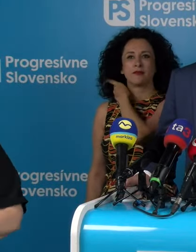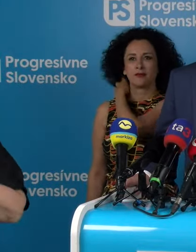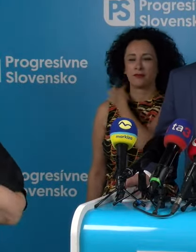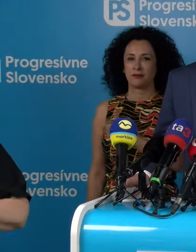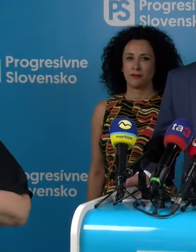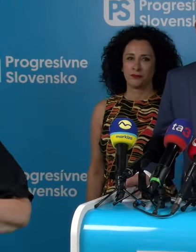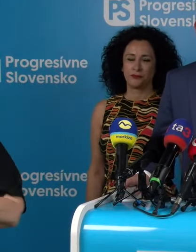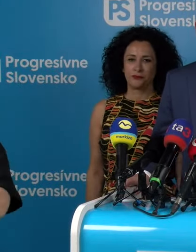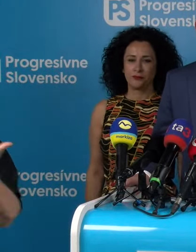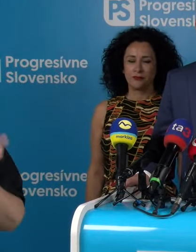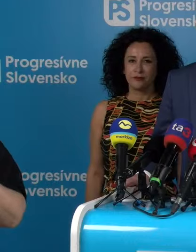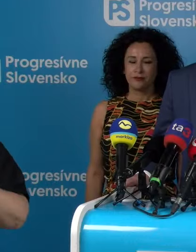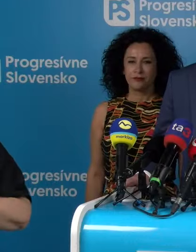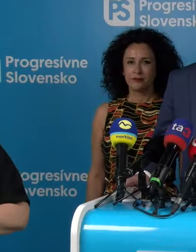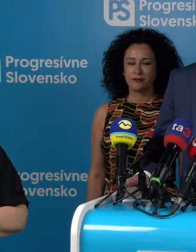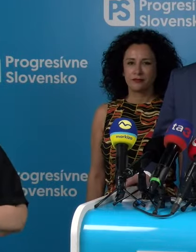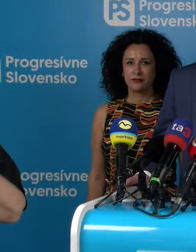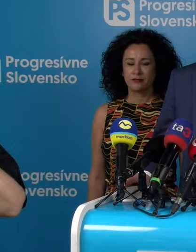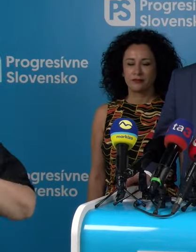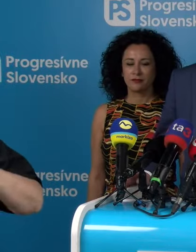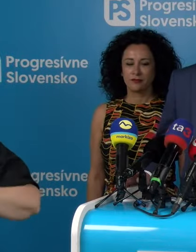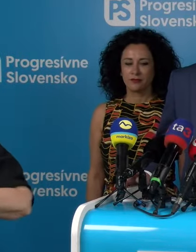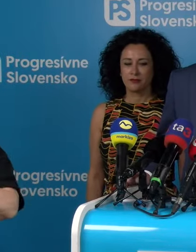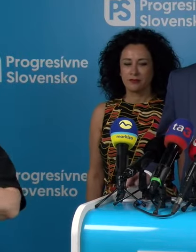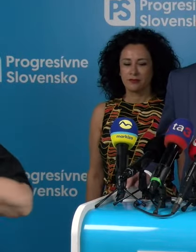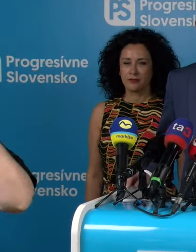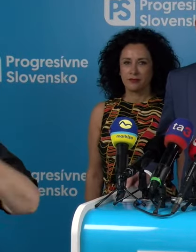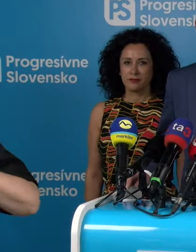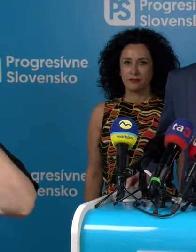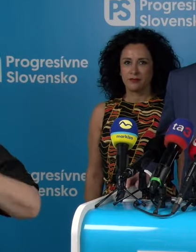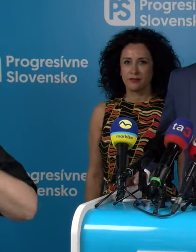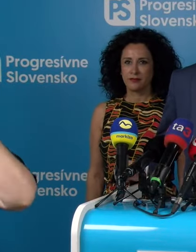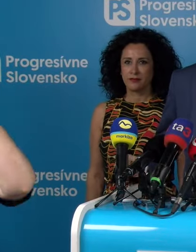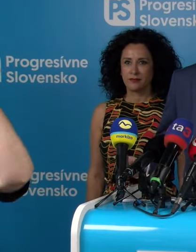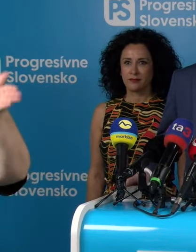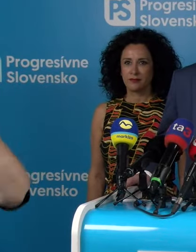Prajem vám všetkým dobrý deň a vítam vás na tlačovej konferencii Hnutia Progresívne Slovensko.